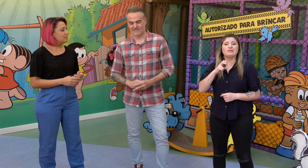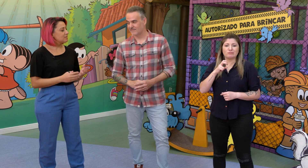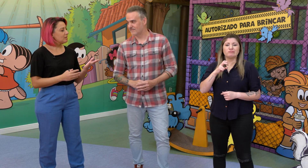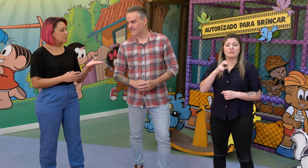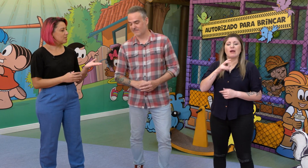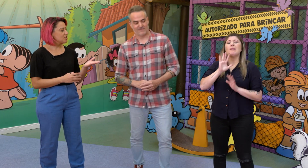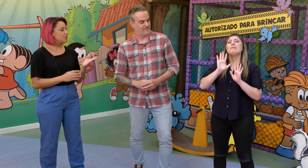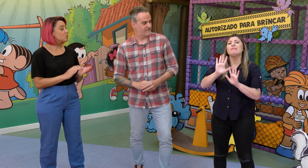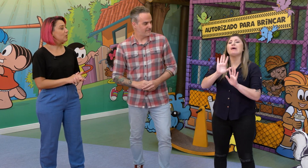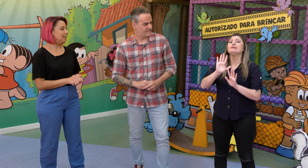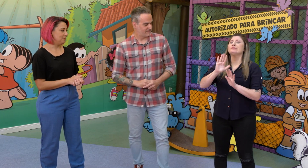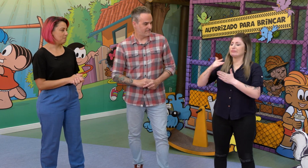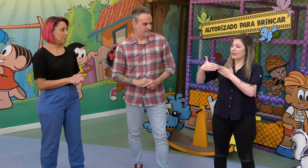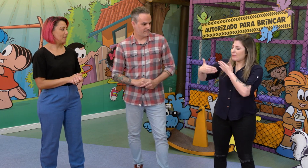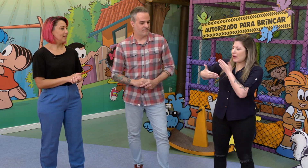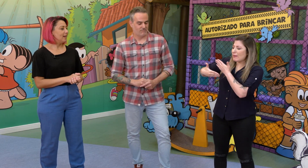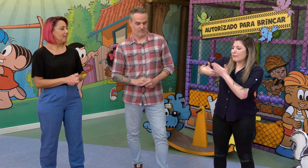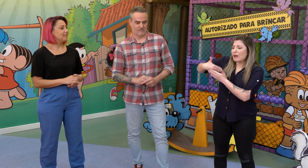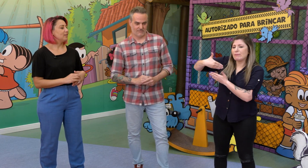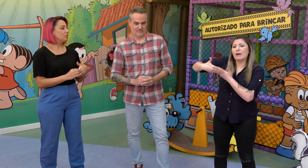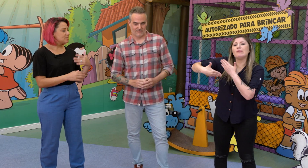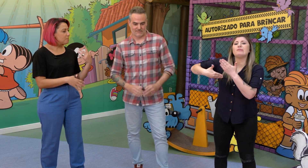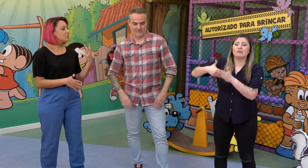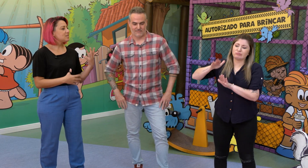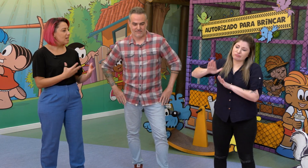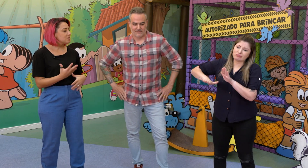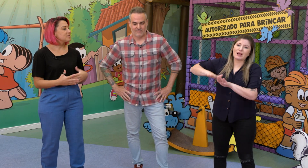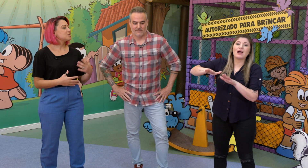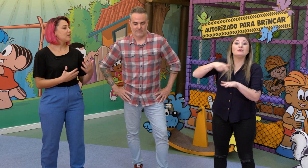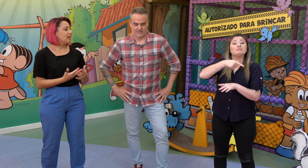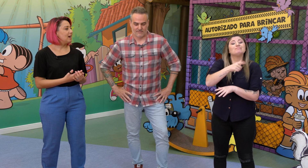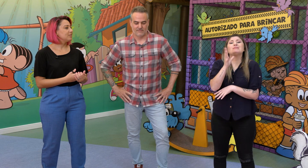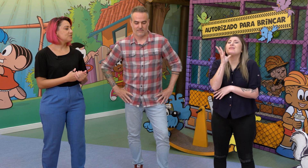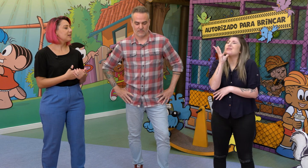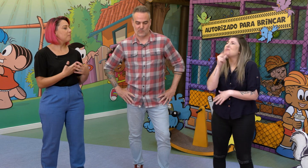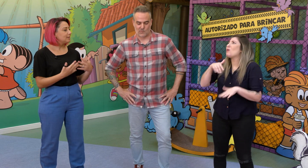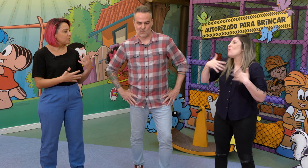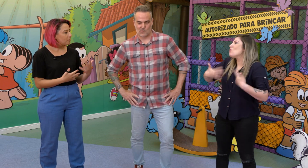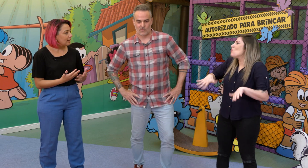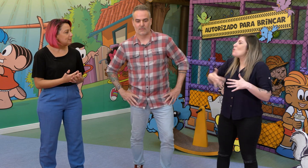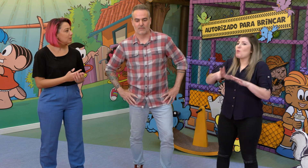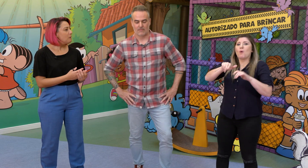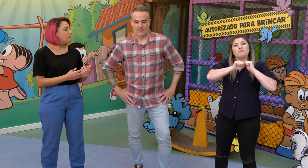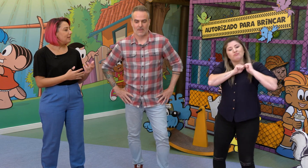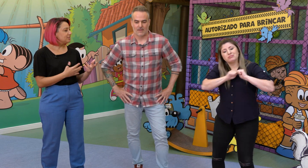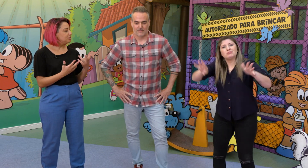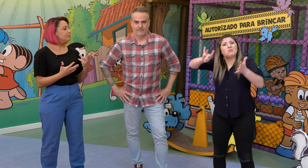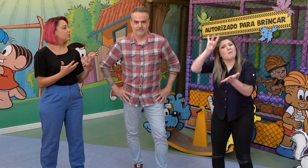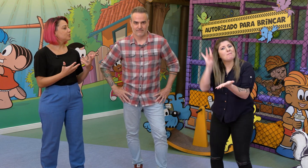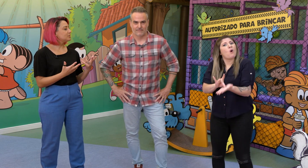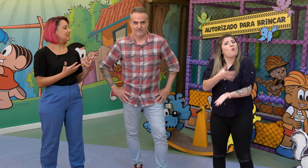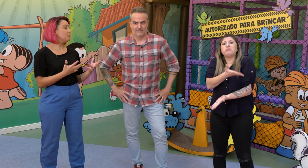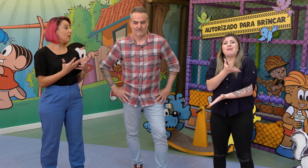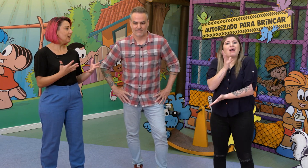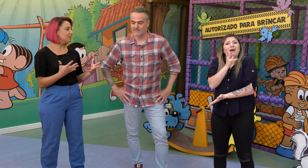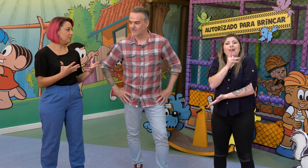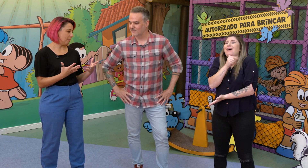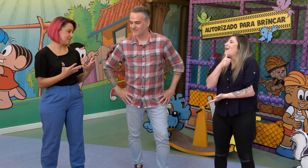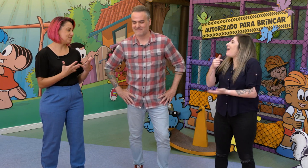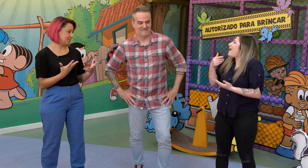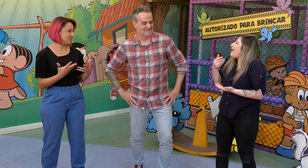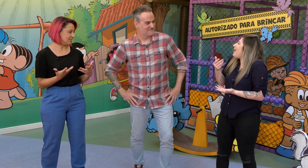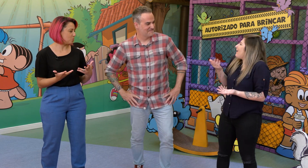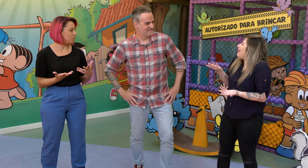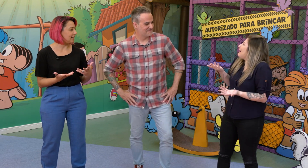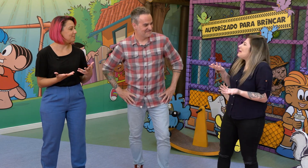Wagner, e pensando na personagem Sueli, tem todo esse processo que vocês falaram, né? Eu sei que é passo a passo, mas a gente viu que isso está demorando,